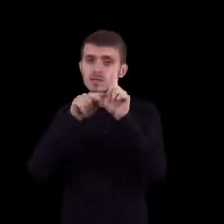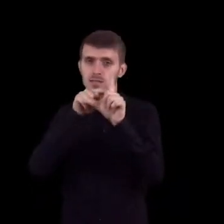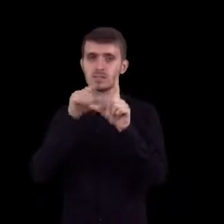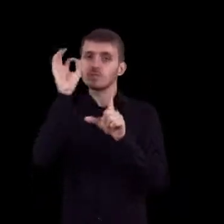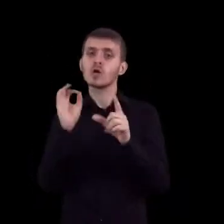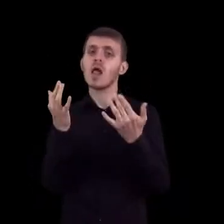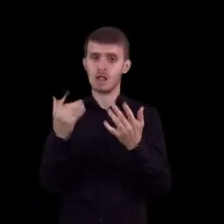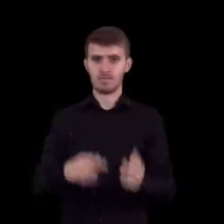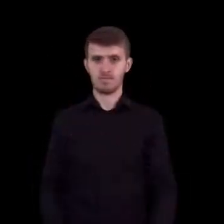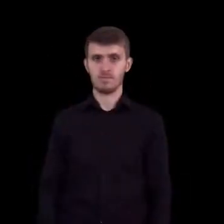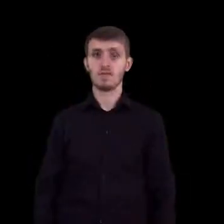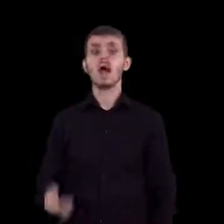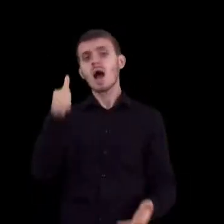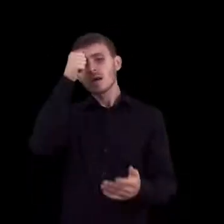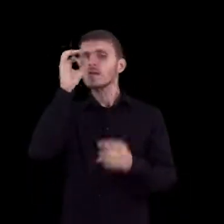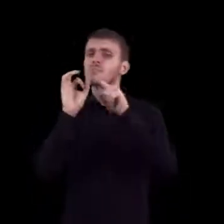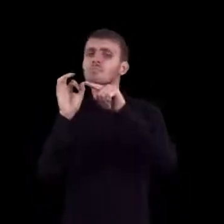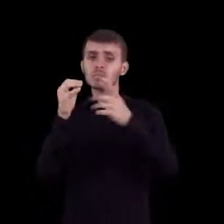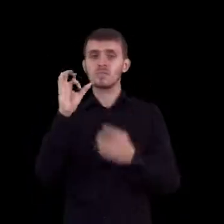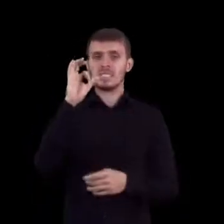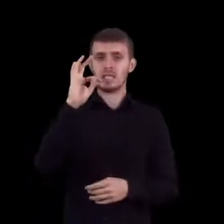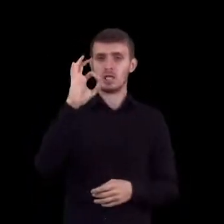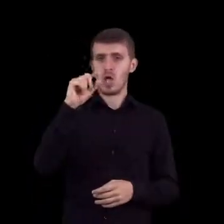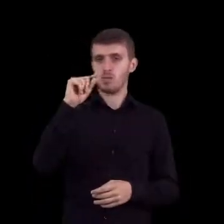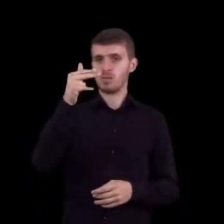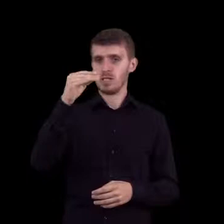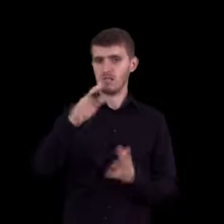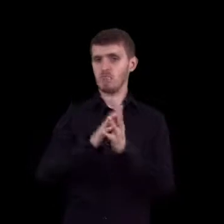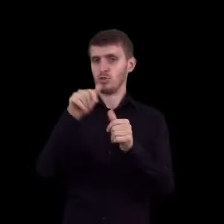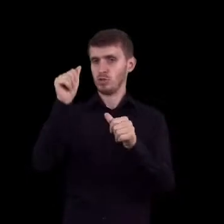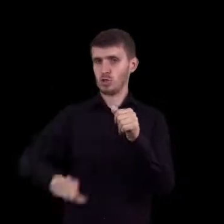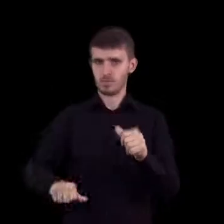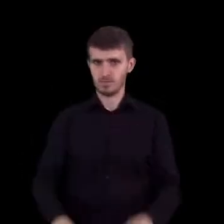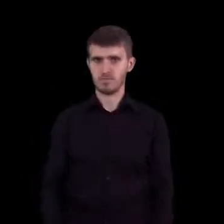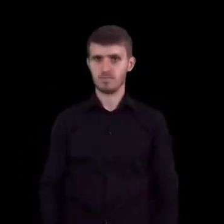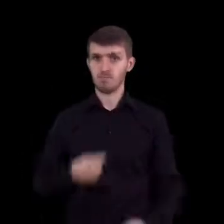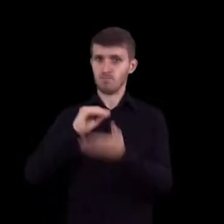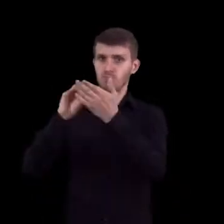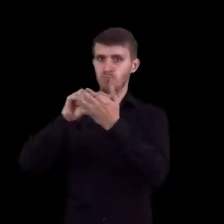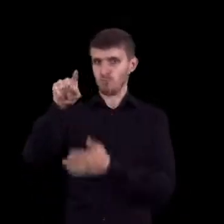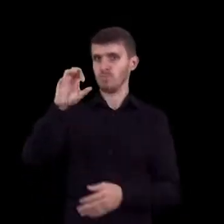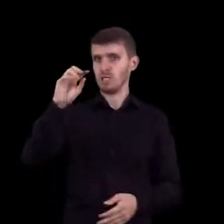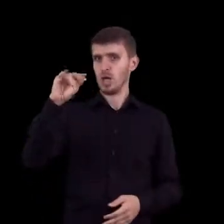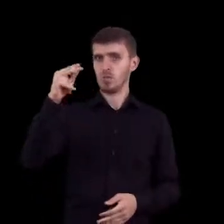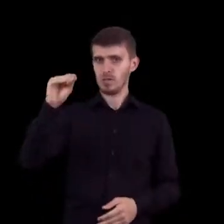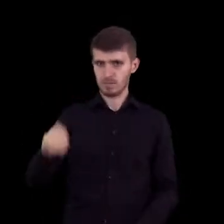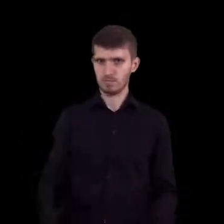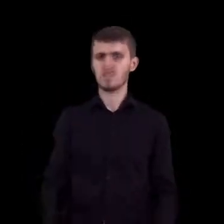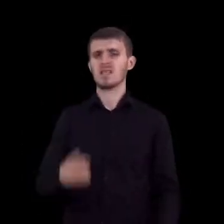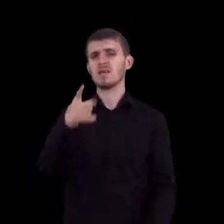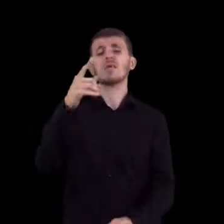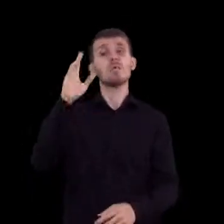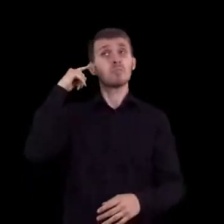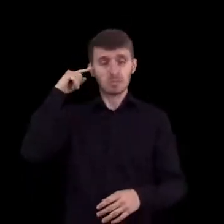podać miarę tych kątów. Możemy zmierzyć. Najpopularniejsza jednostka do mierzenia kątów to stopnie. Piszę stopnie.